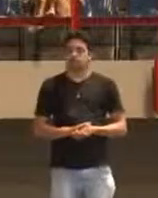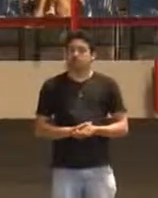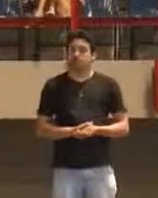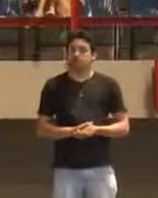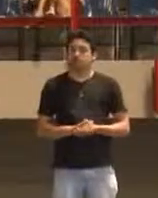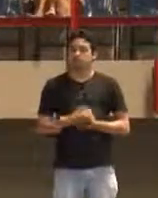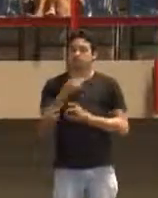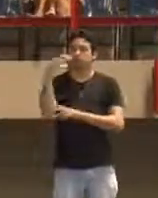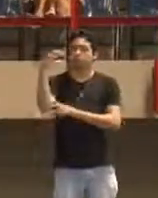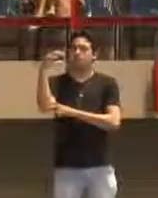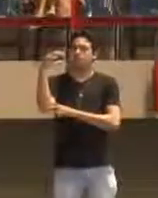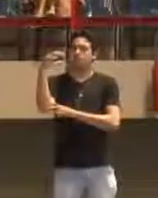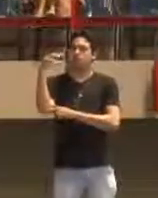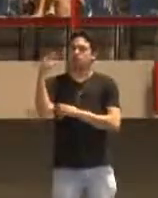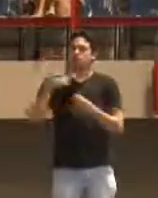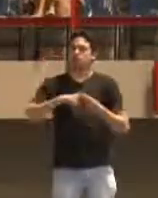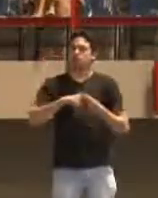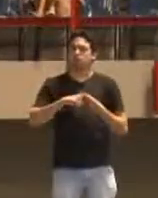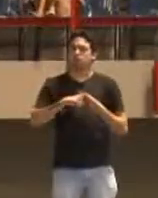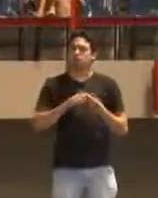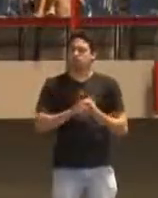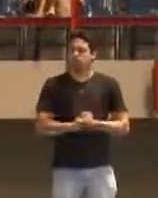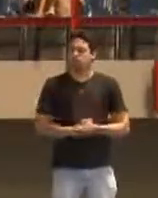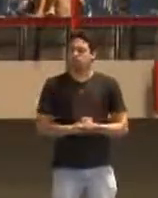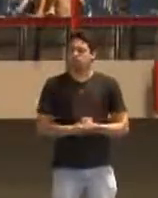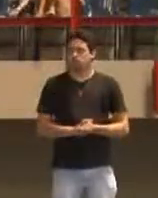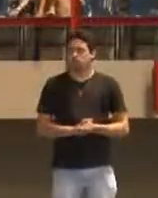A palmeira, volto.